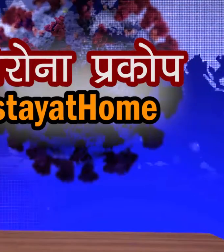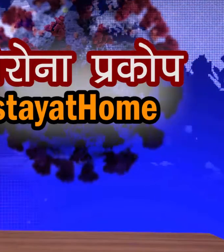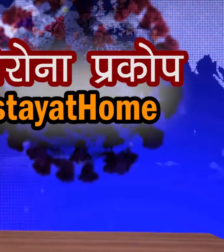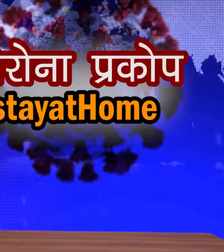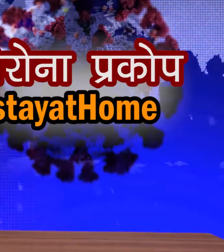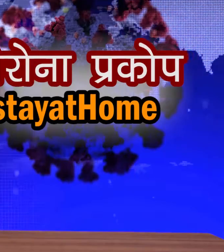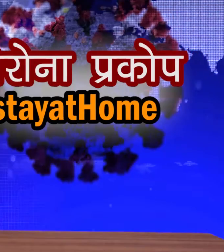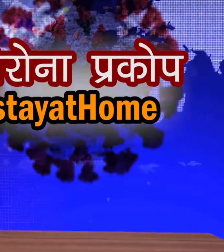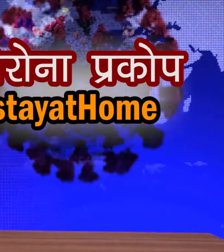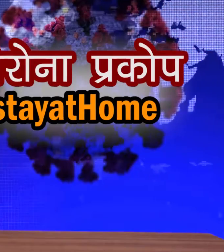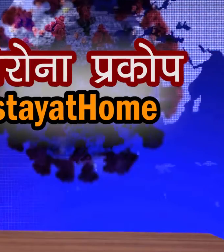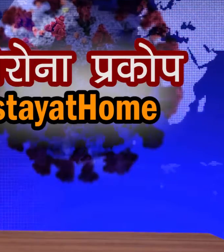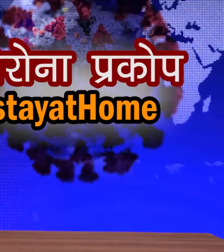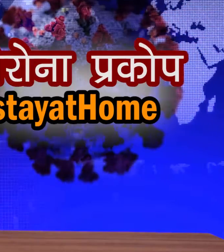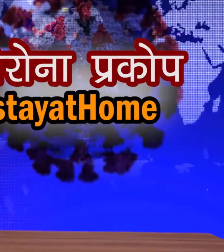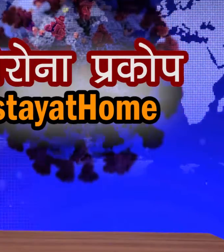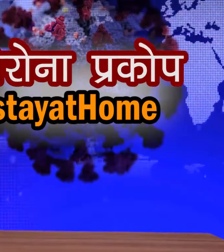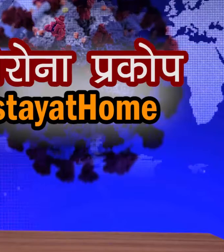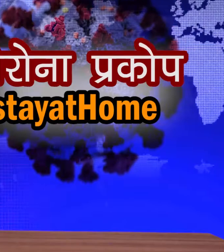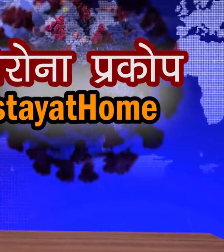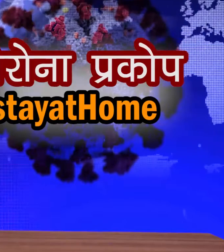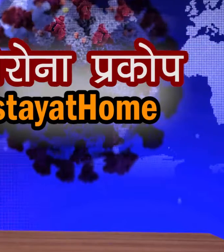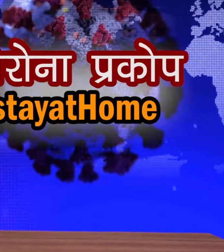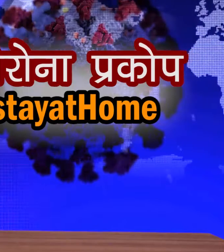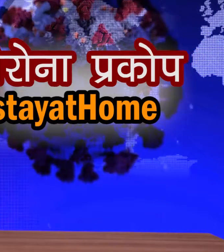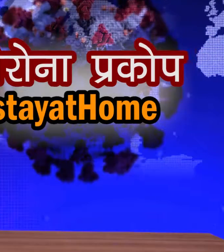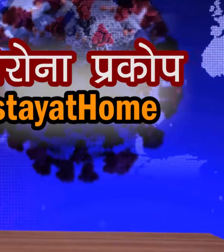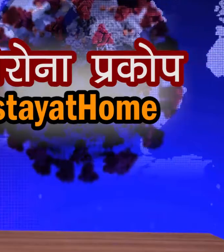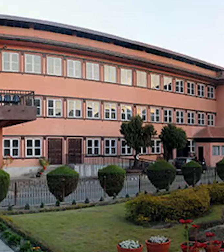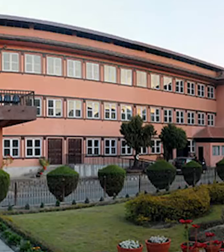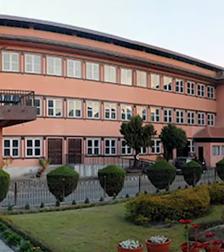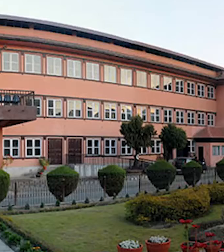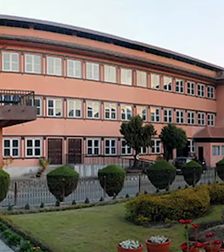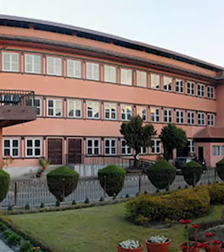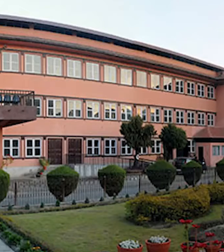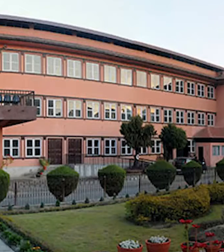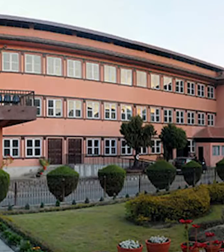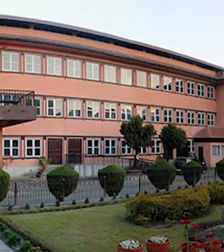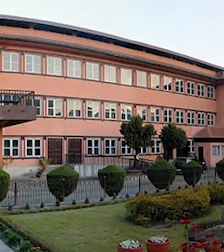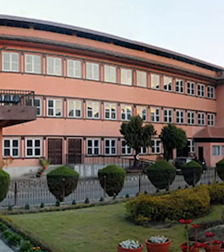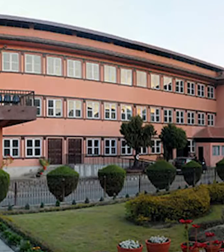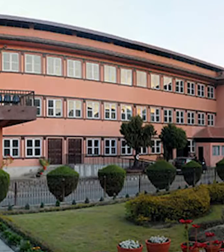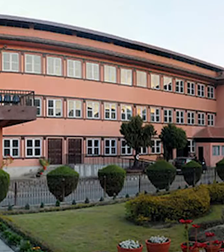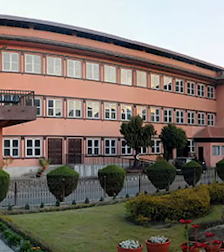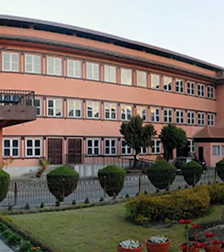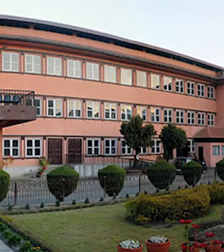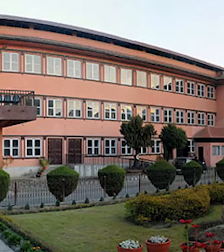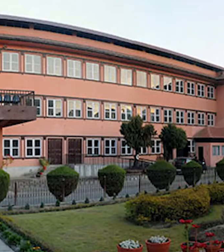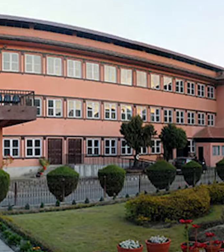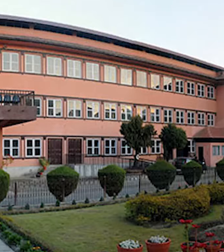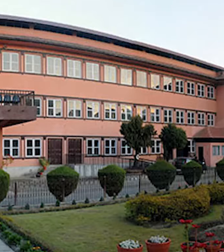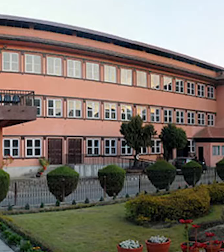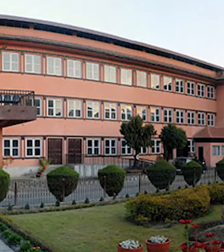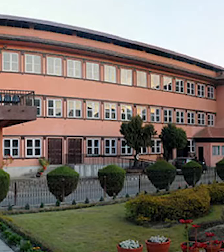जोखिम अवस्थाका नेपाली नागरिकको उद्धार गर्न सरकारलाई आदेश दिएको छ। न्यायाधीश सपना मल्ल प्रधानको इजलासले